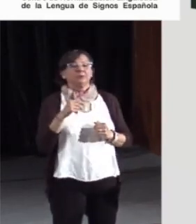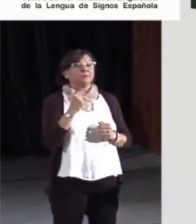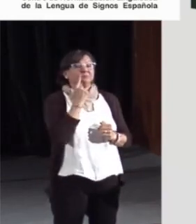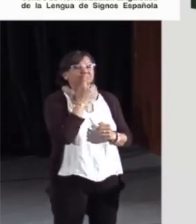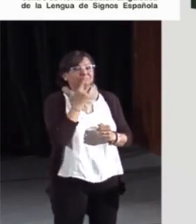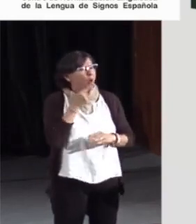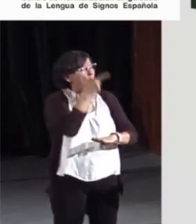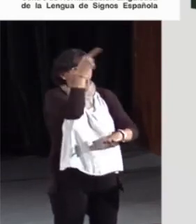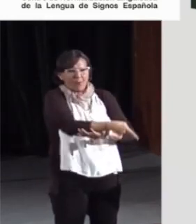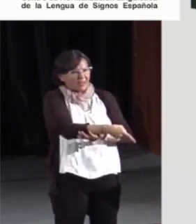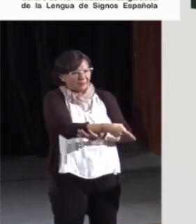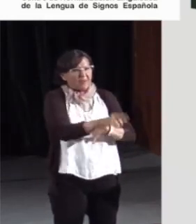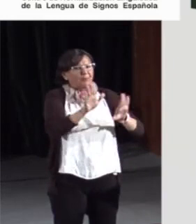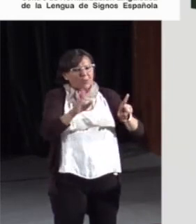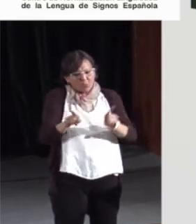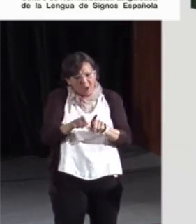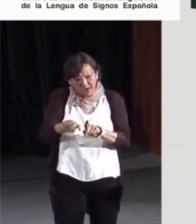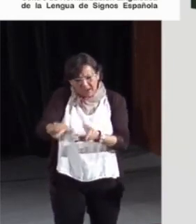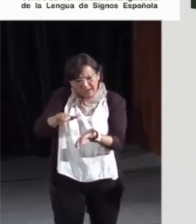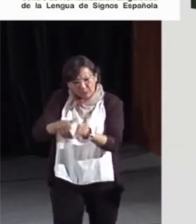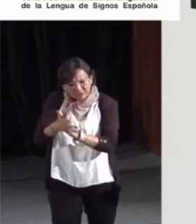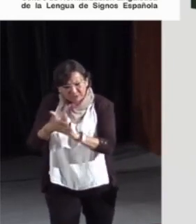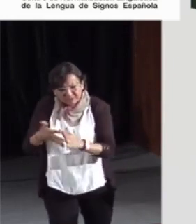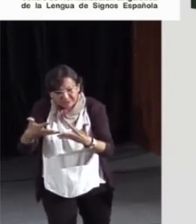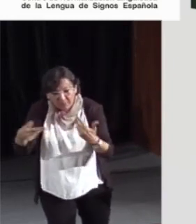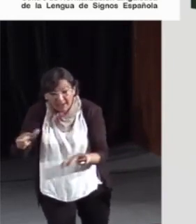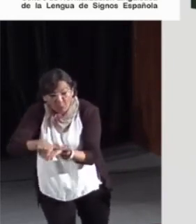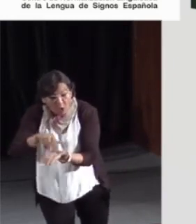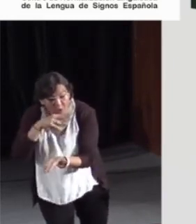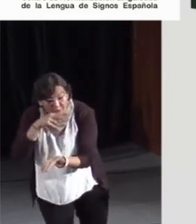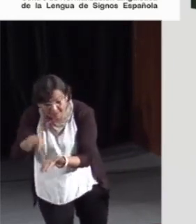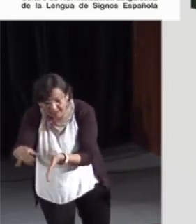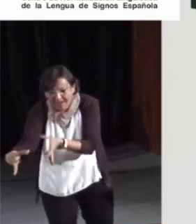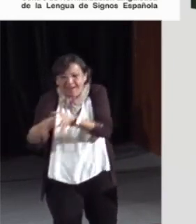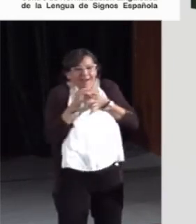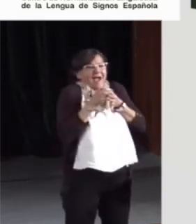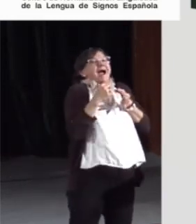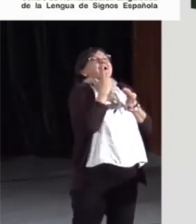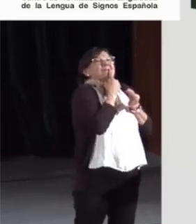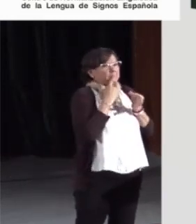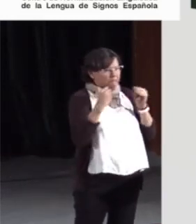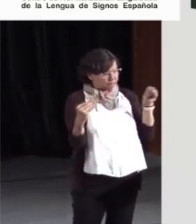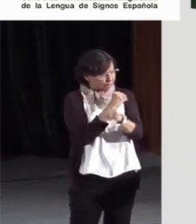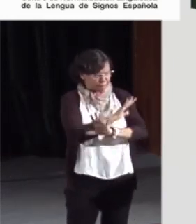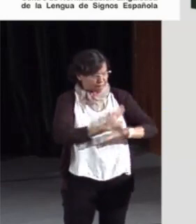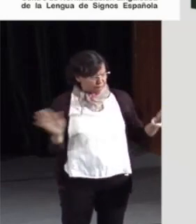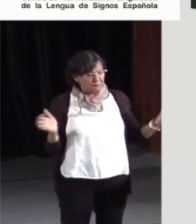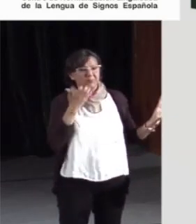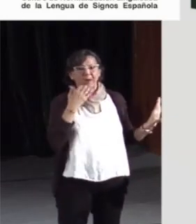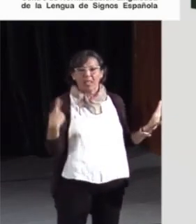o morder algo, masticar. Por otro lado están los componentes obligatorios, que van